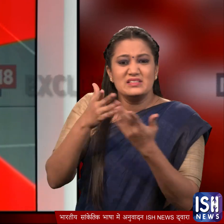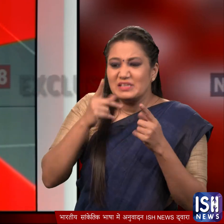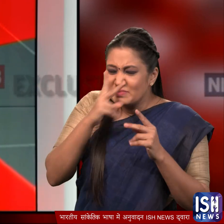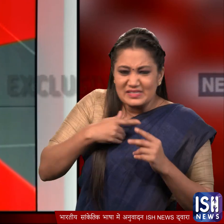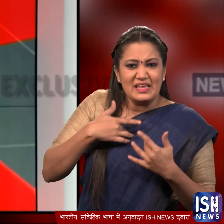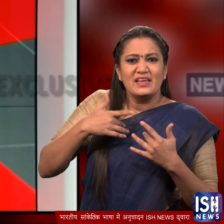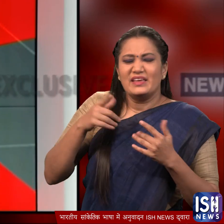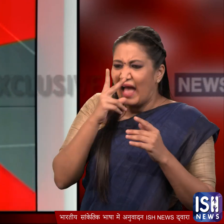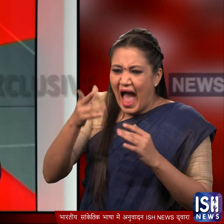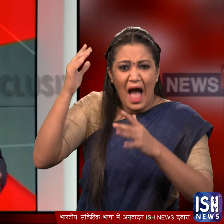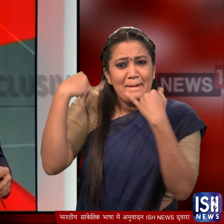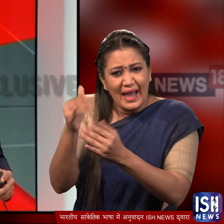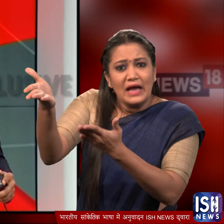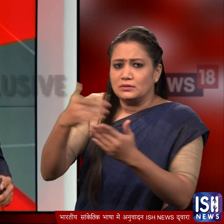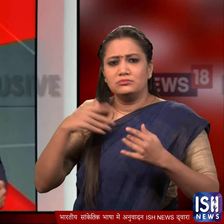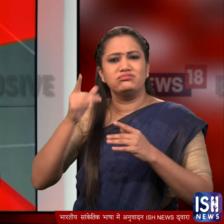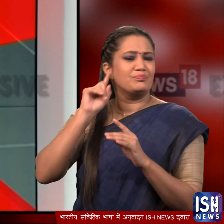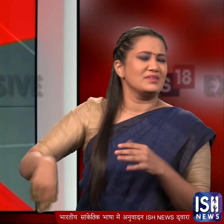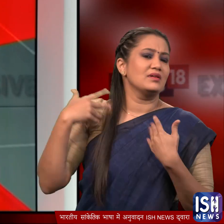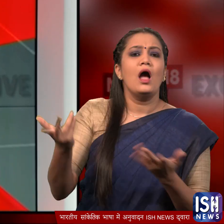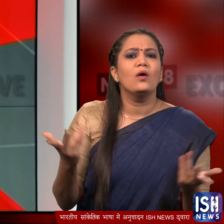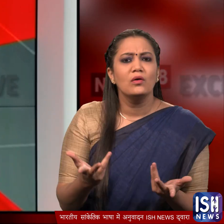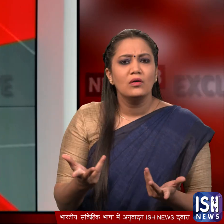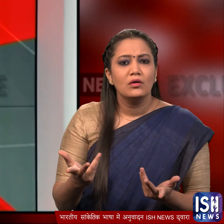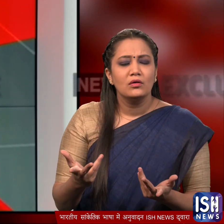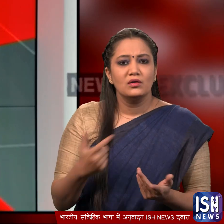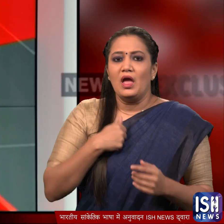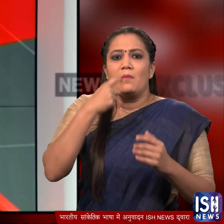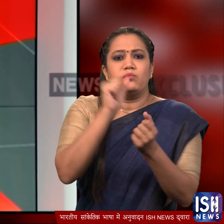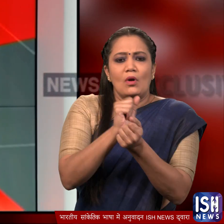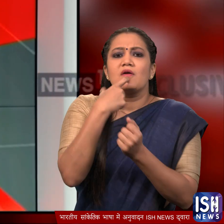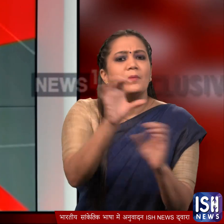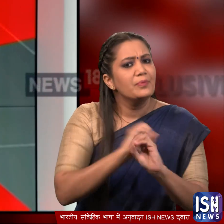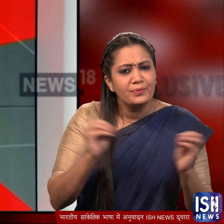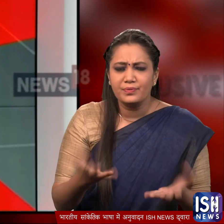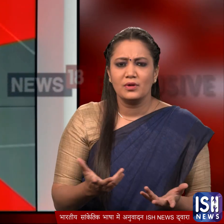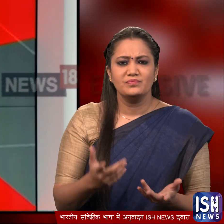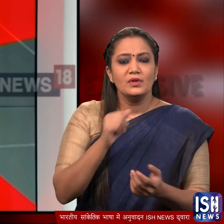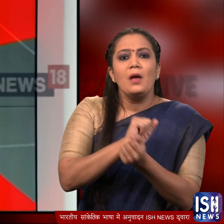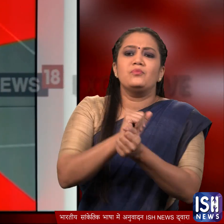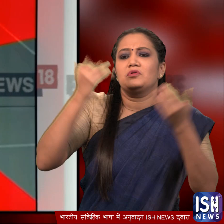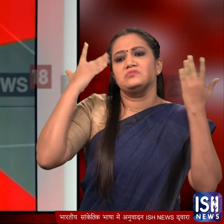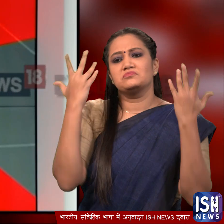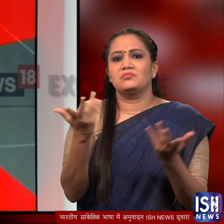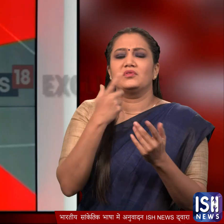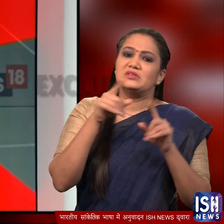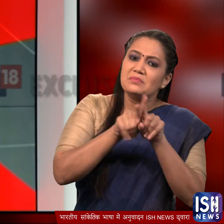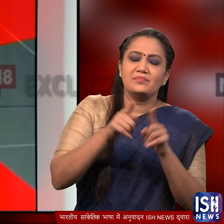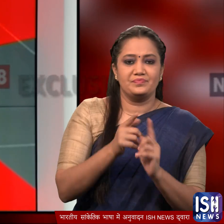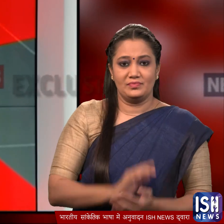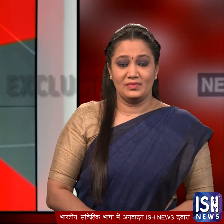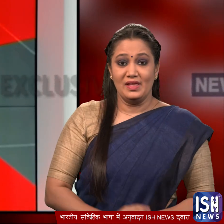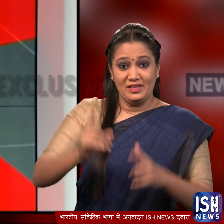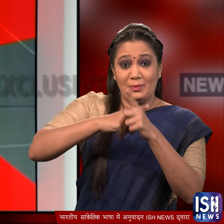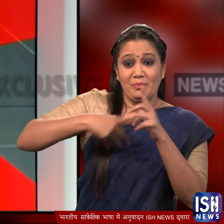ऐसे लफंगों को आसपास देखकर भी हम उन्हें नजरअंदाज कर देते हैं। हम इनकी शिकायत पुलिस से नहीं करते, इसलिए पुलिस को बहाना मिल जाता